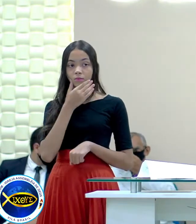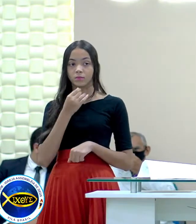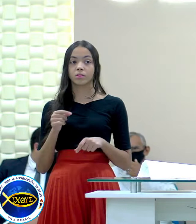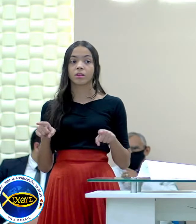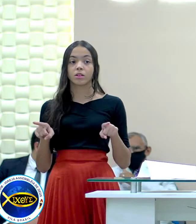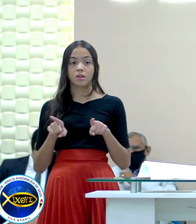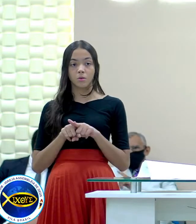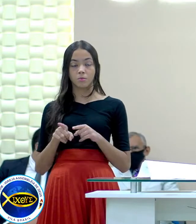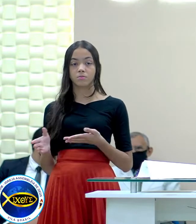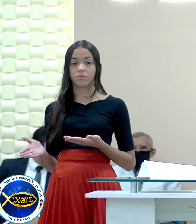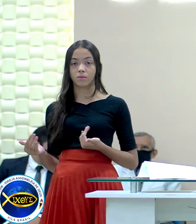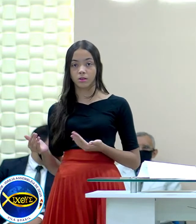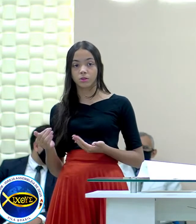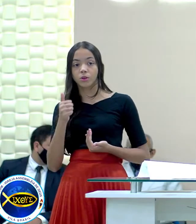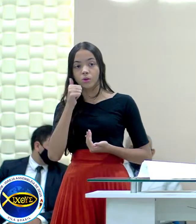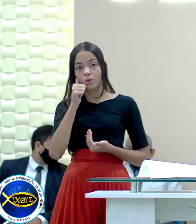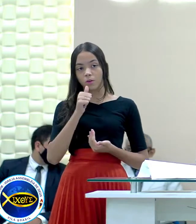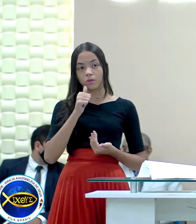que estavam